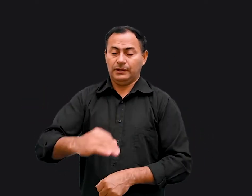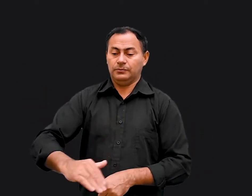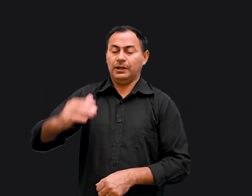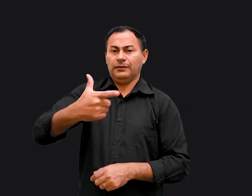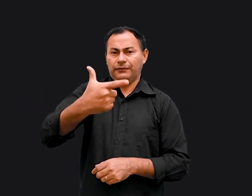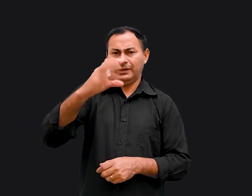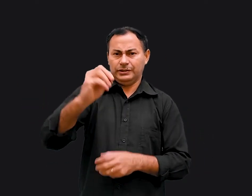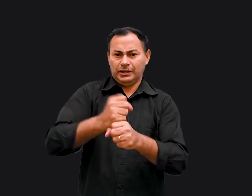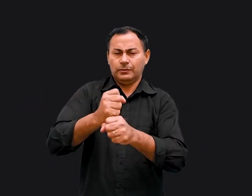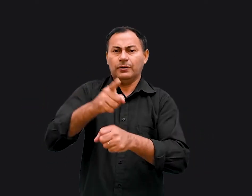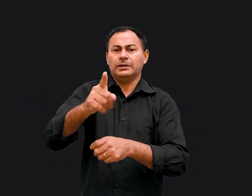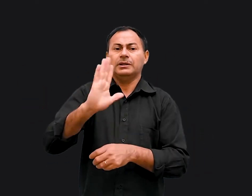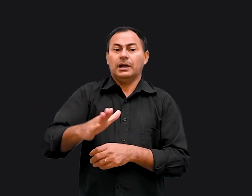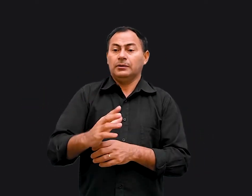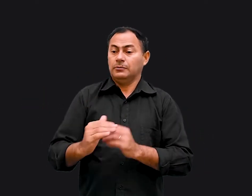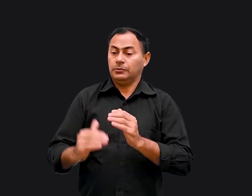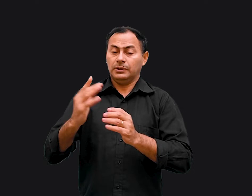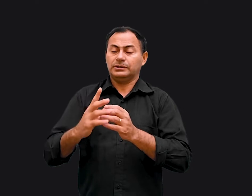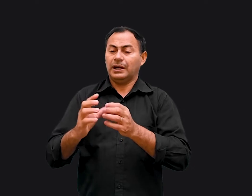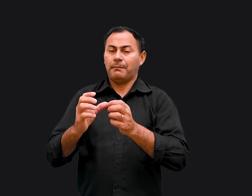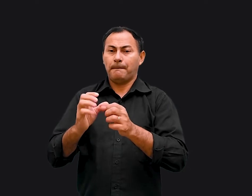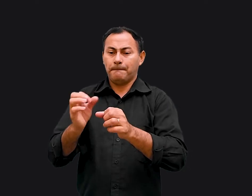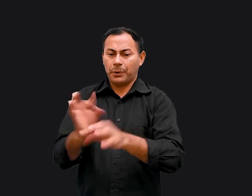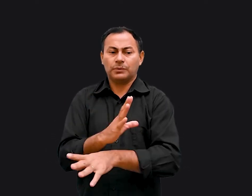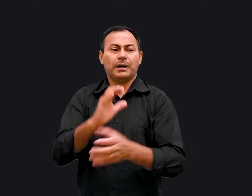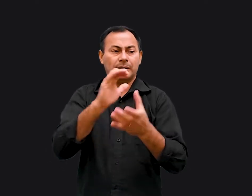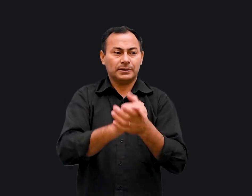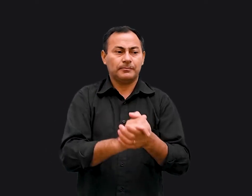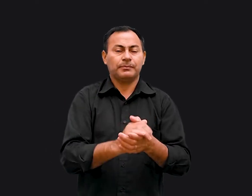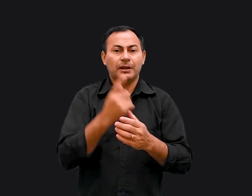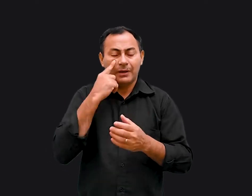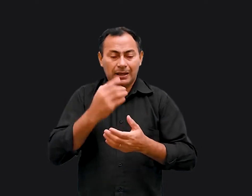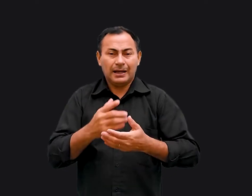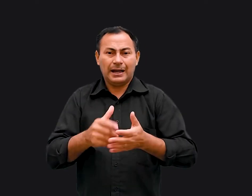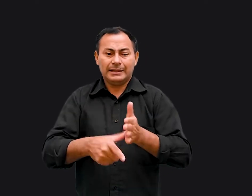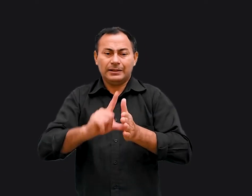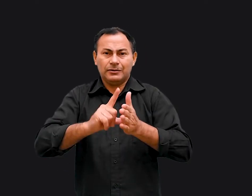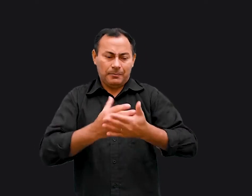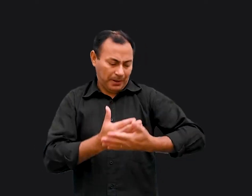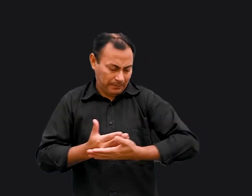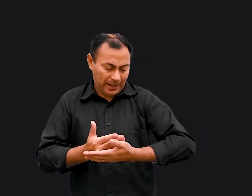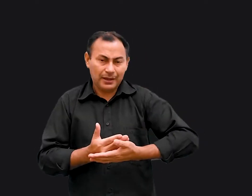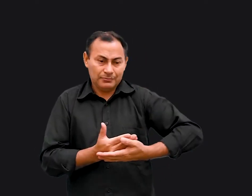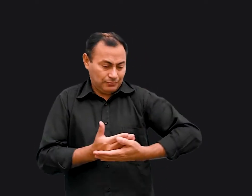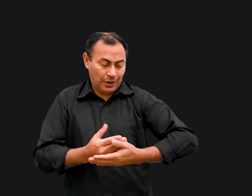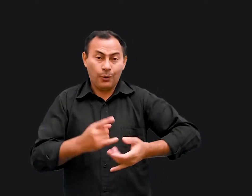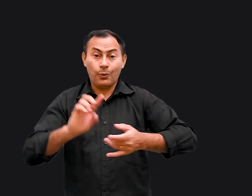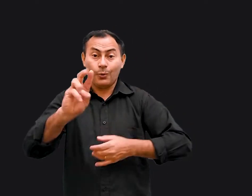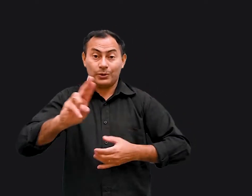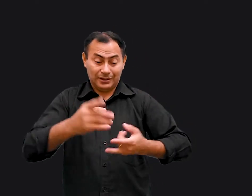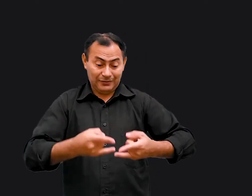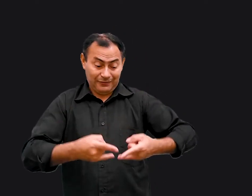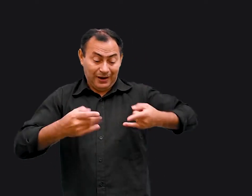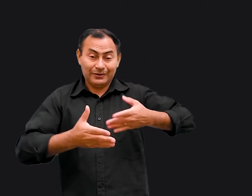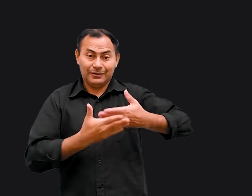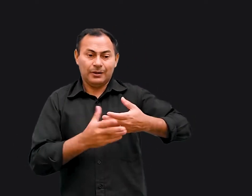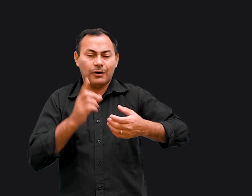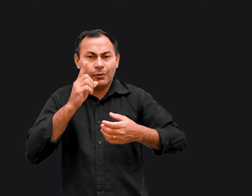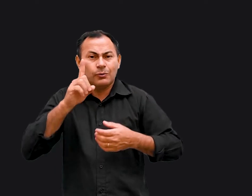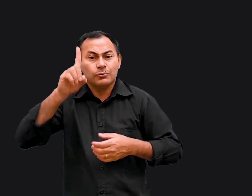anos, quando você estiver no ponto de partida, quando segurar aquele bebezinho ainda usando fraldas, é preciso considerar que um dia